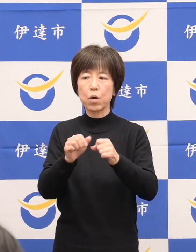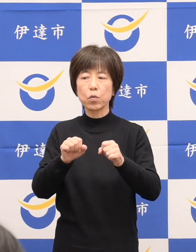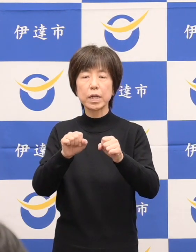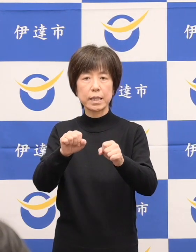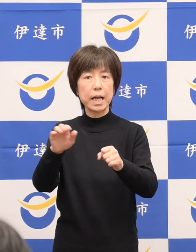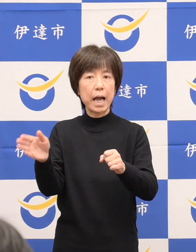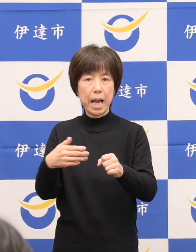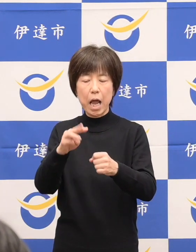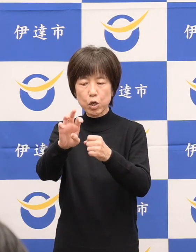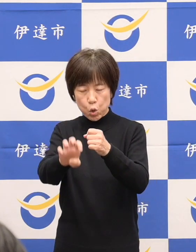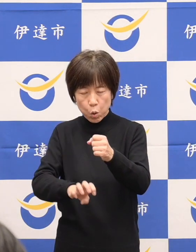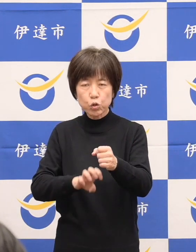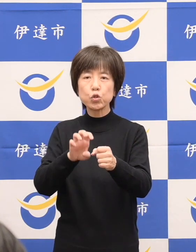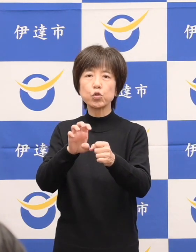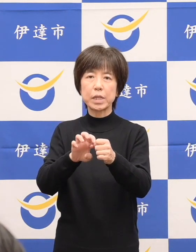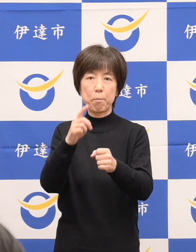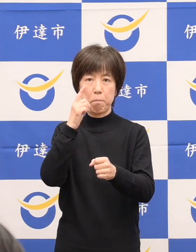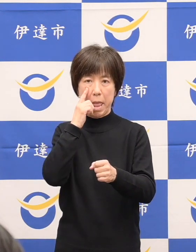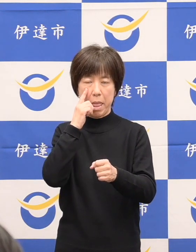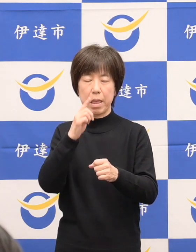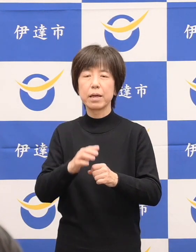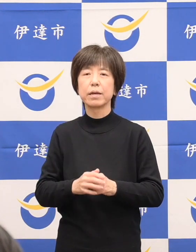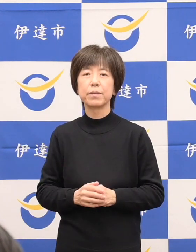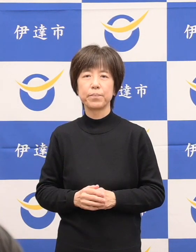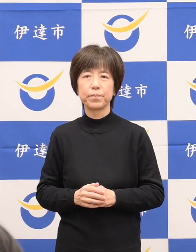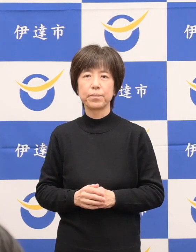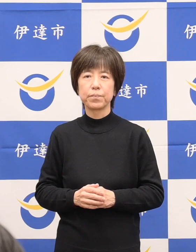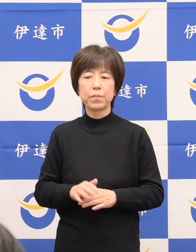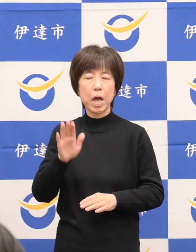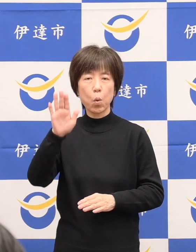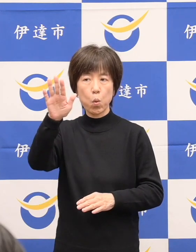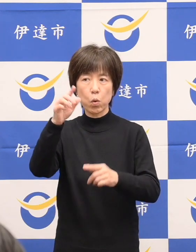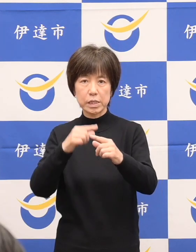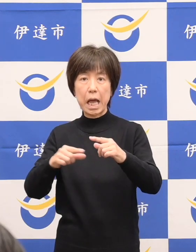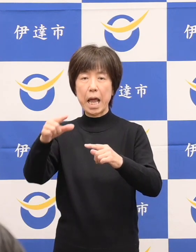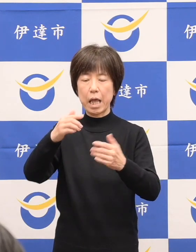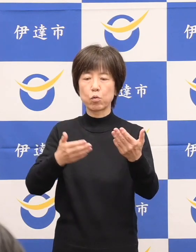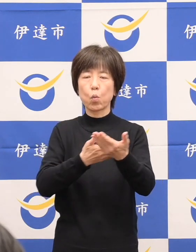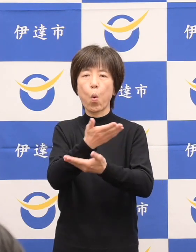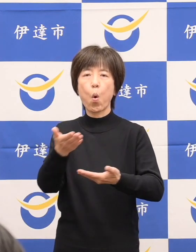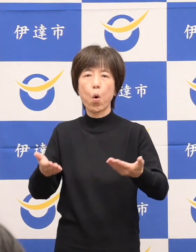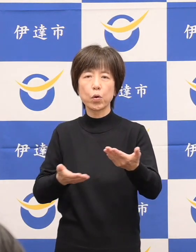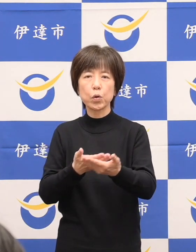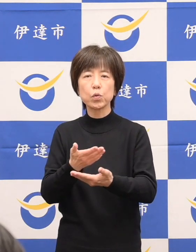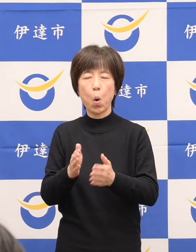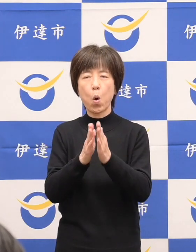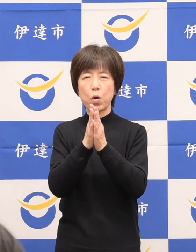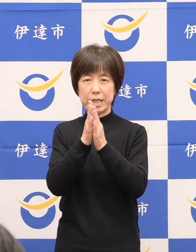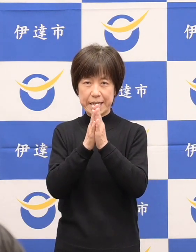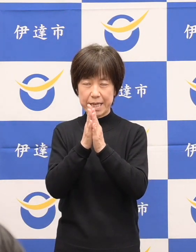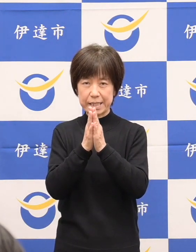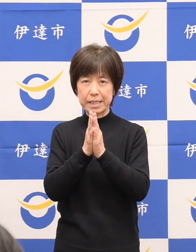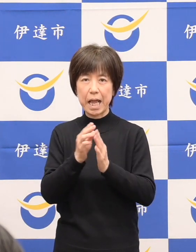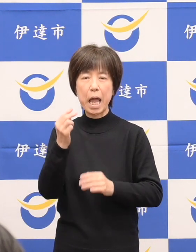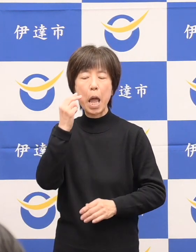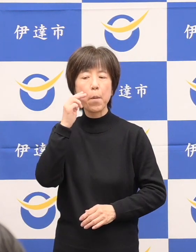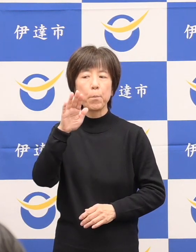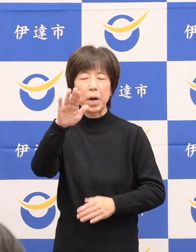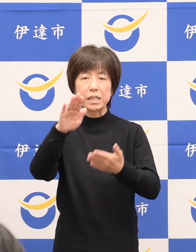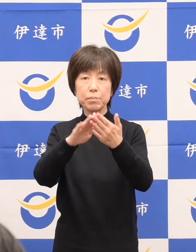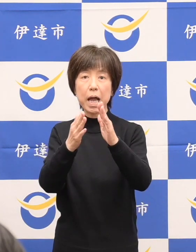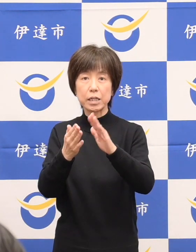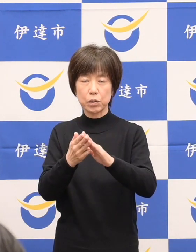年に当たりまして、今後のさらなる交流を記念をして、松前町に花